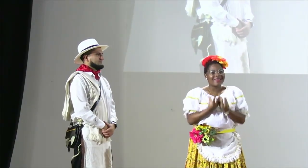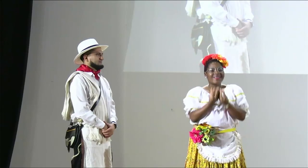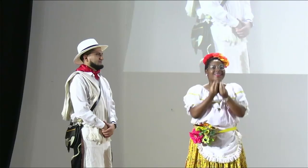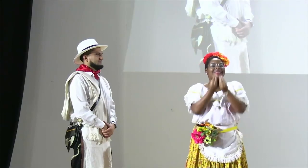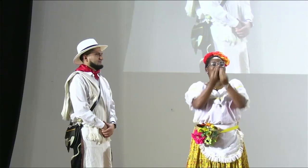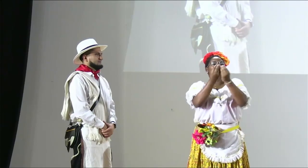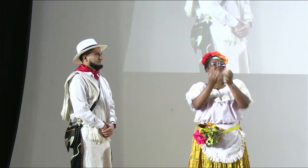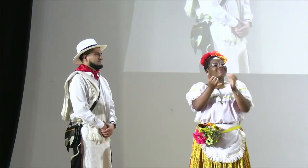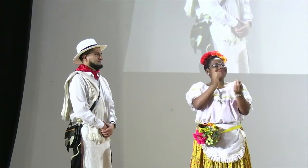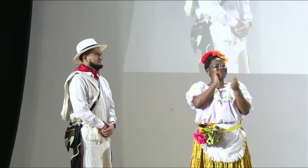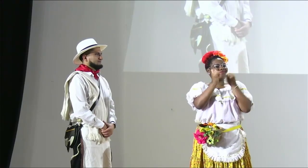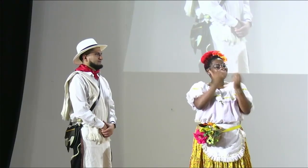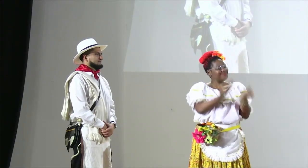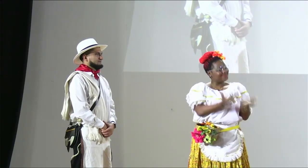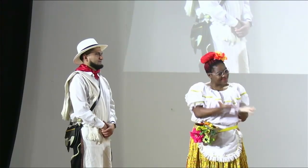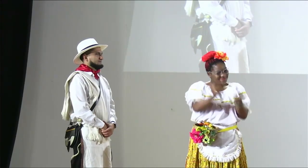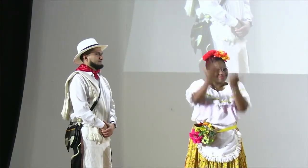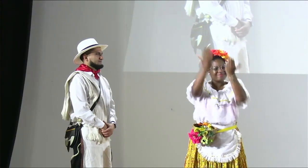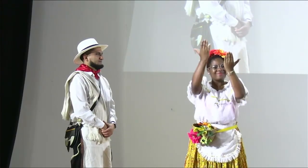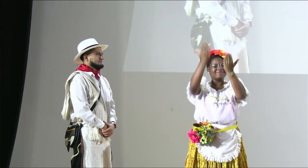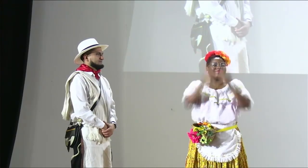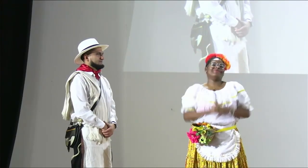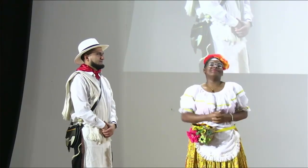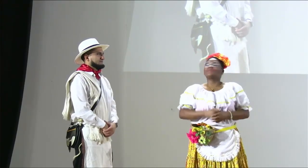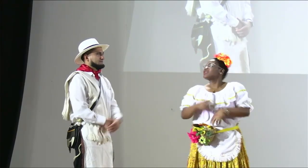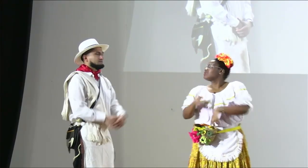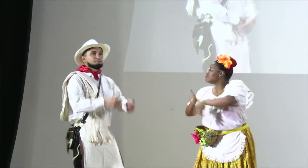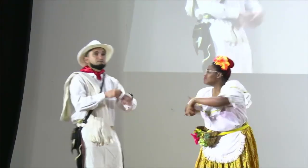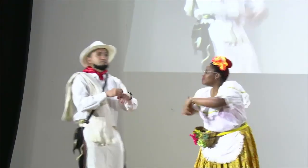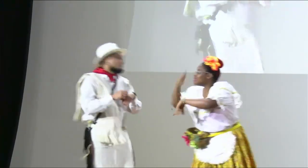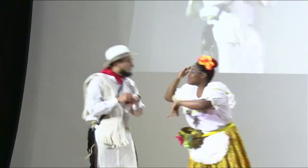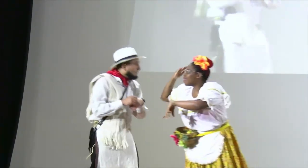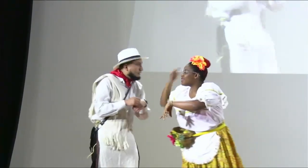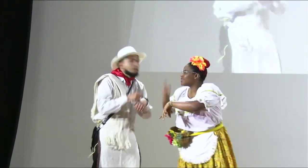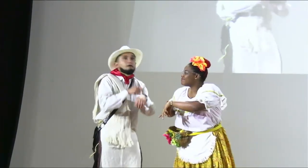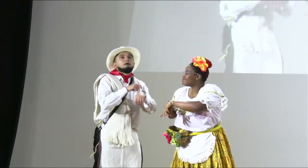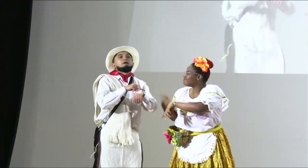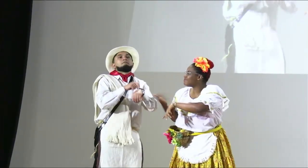programación. Entonces vamos a llegar a un tiempo de descanso, entonces por